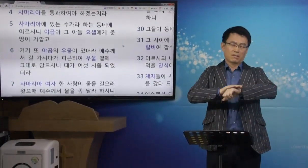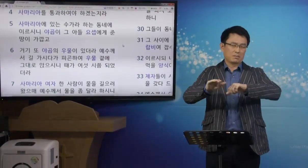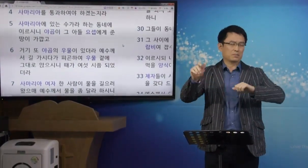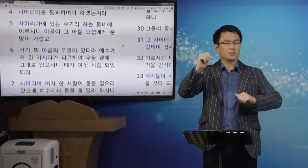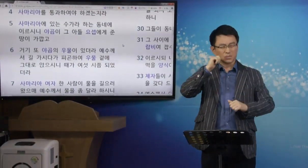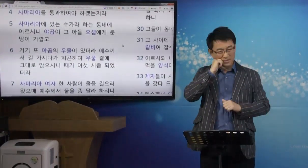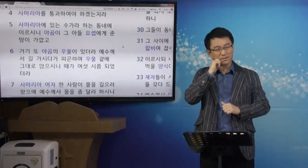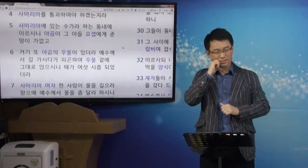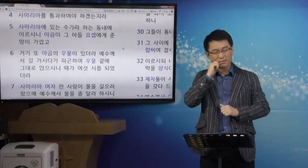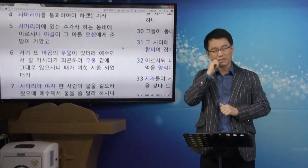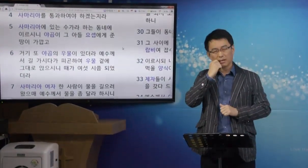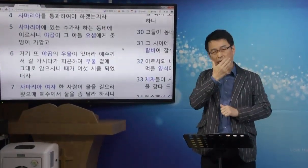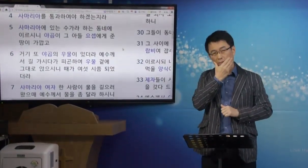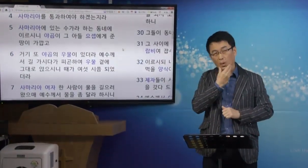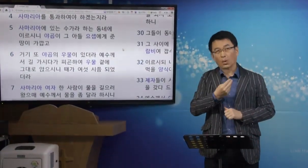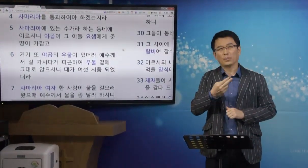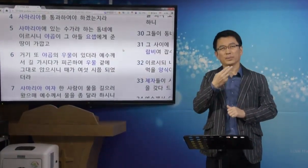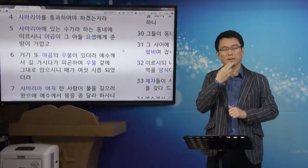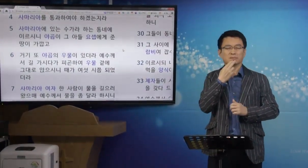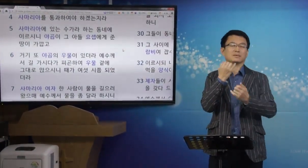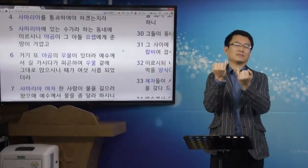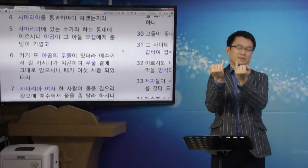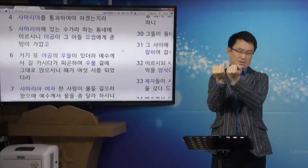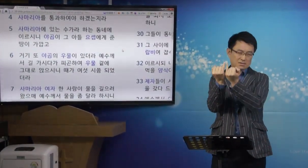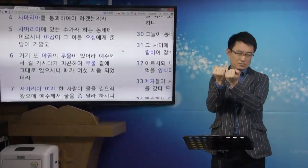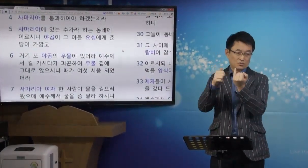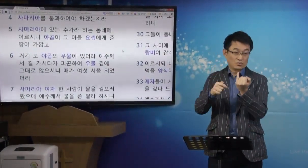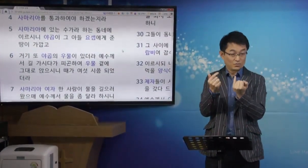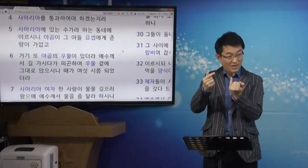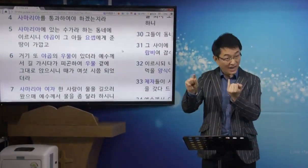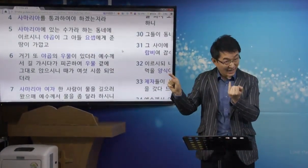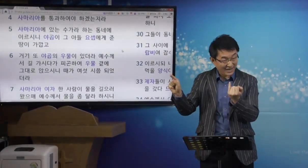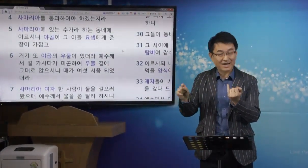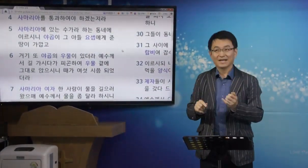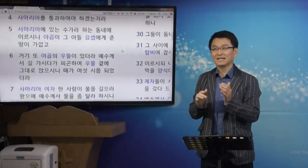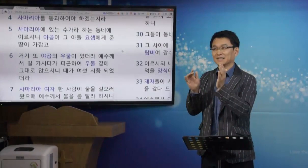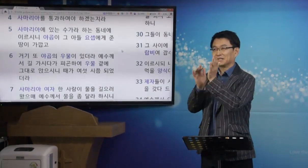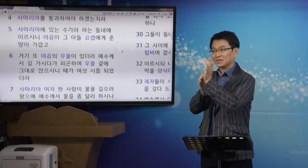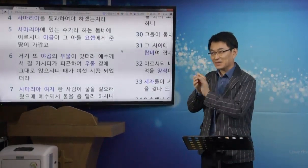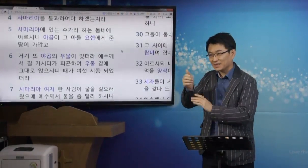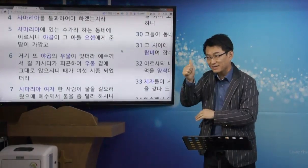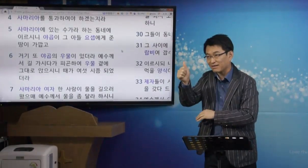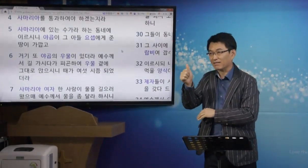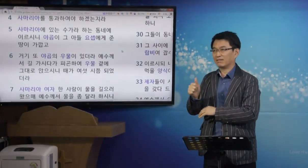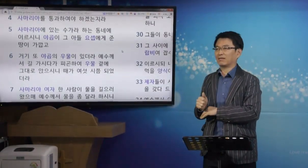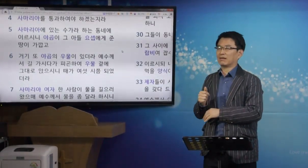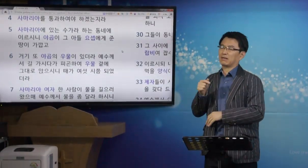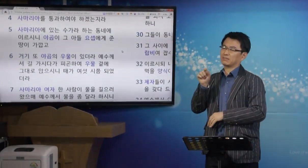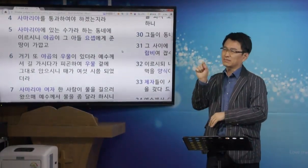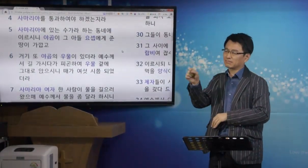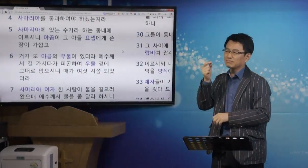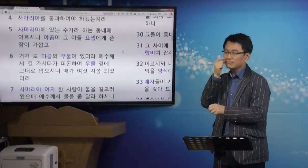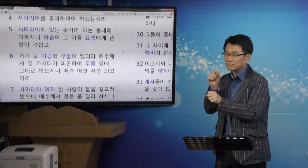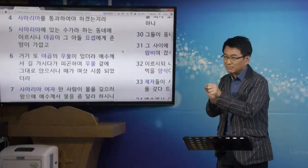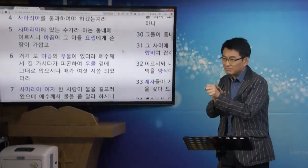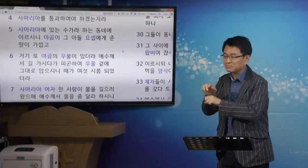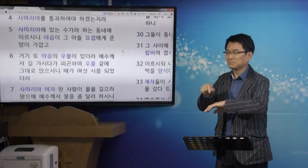가정의 그런 모습을 행복 없는 여자구나 라고 설교를 하고, 예수님께서